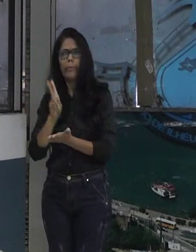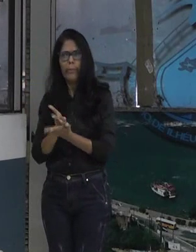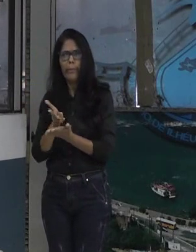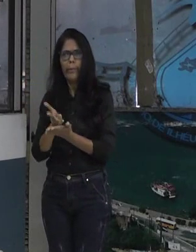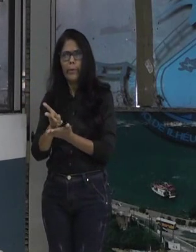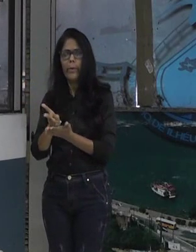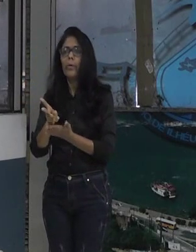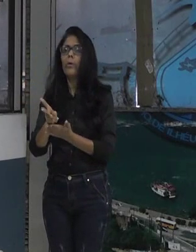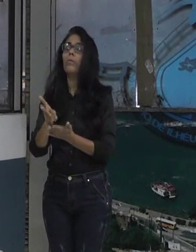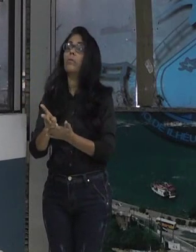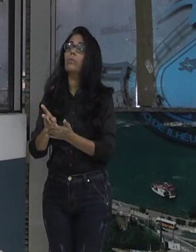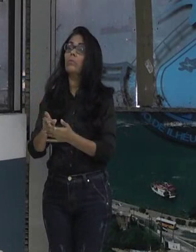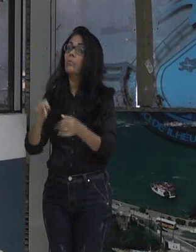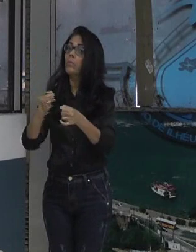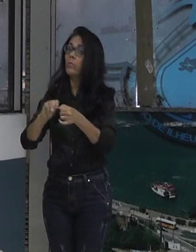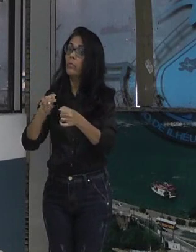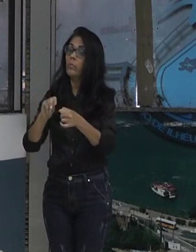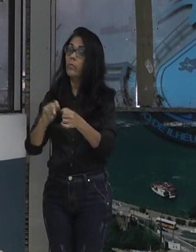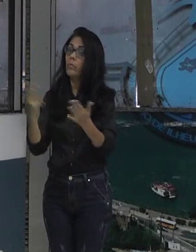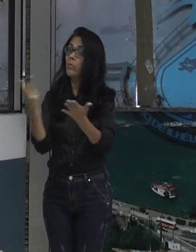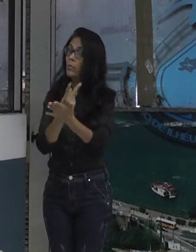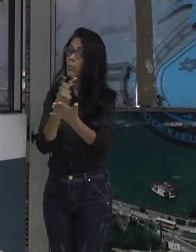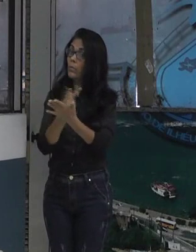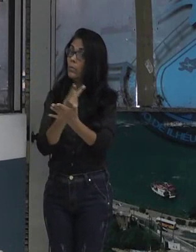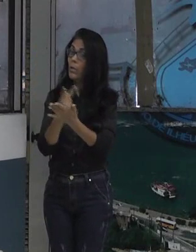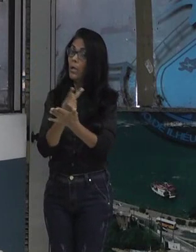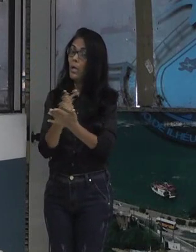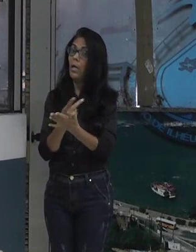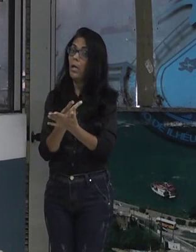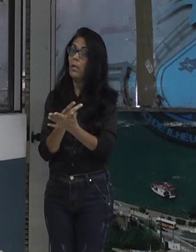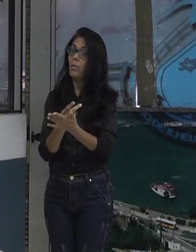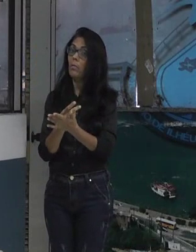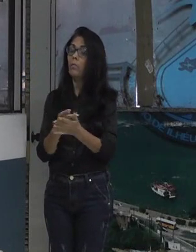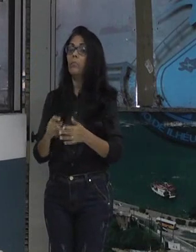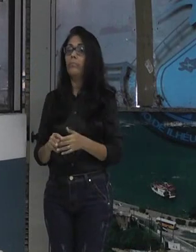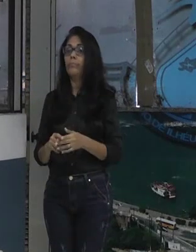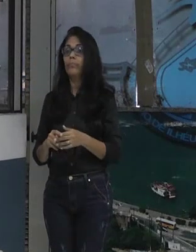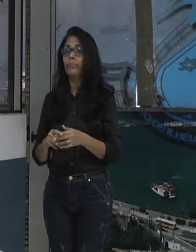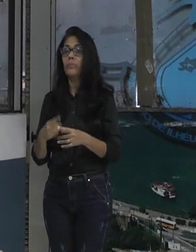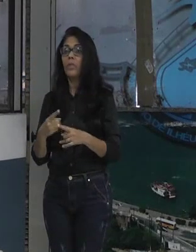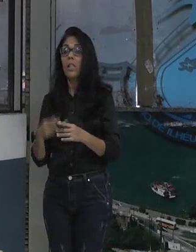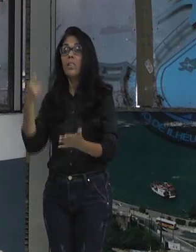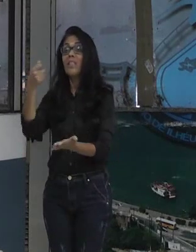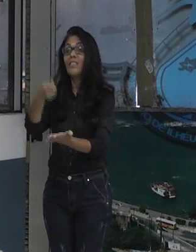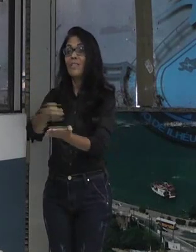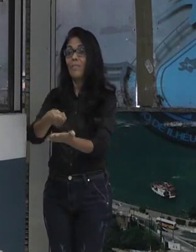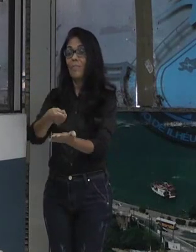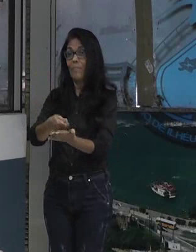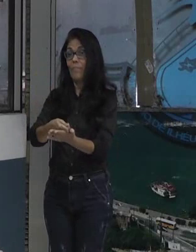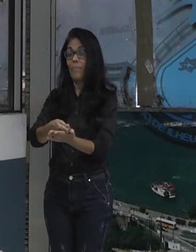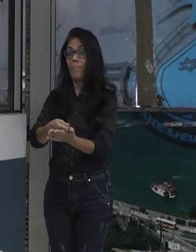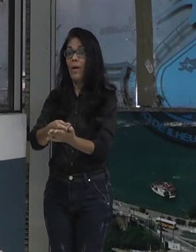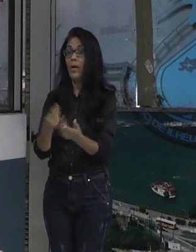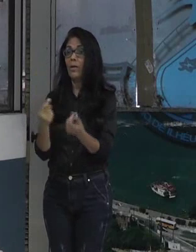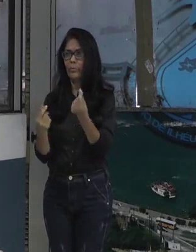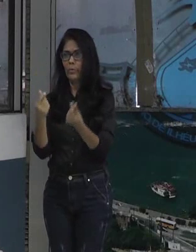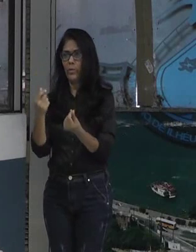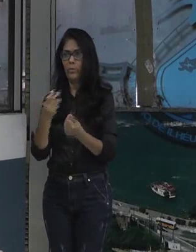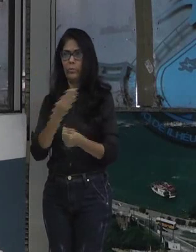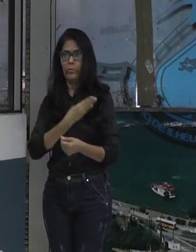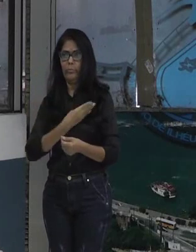improbidade administrativa por conta dele estar pagando com recurso público para